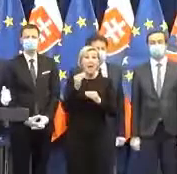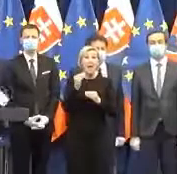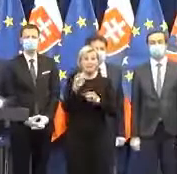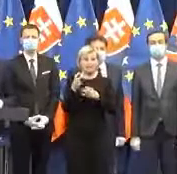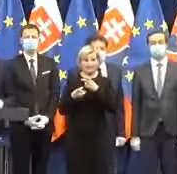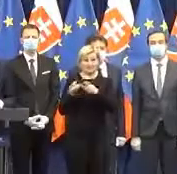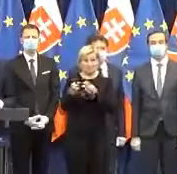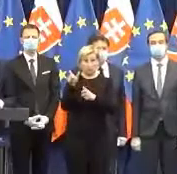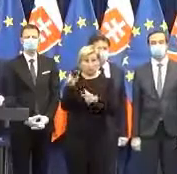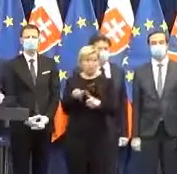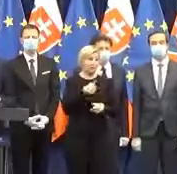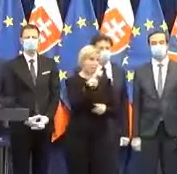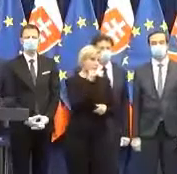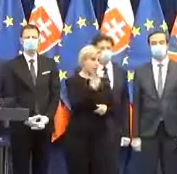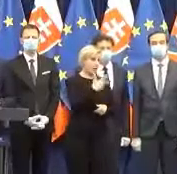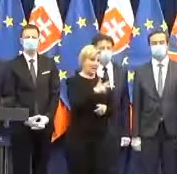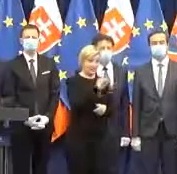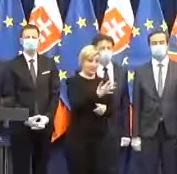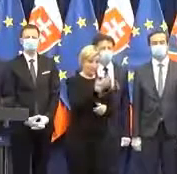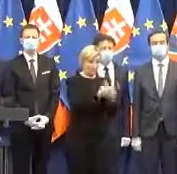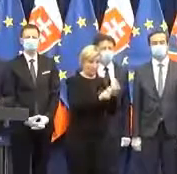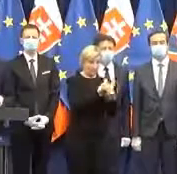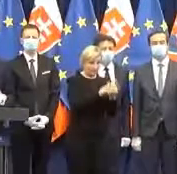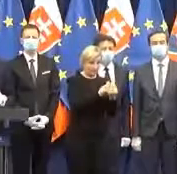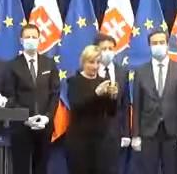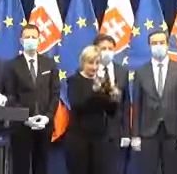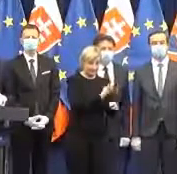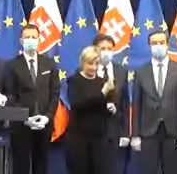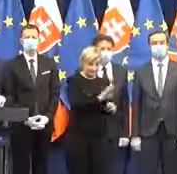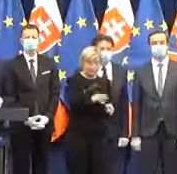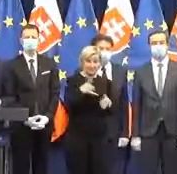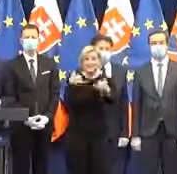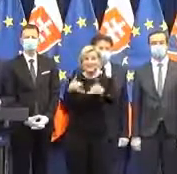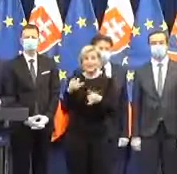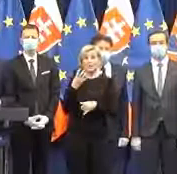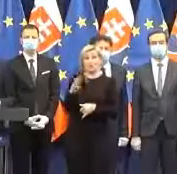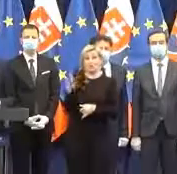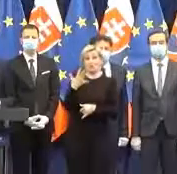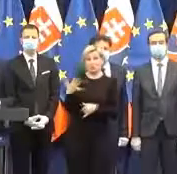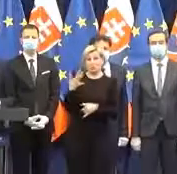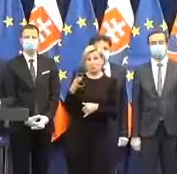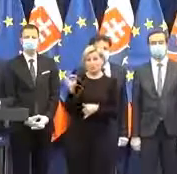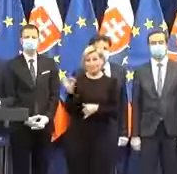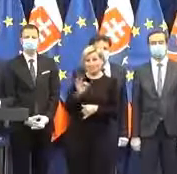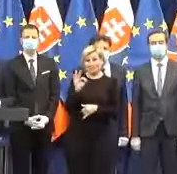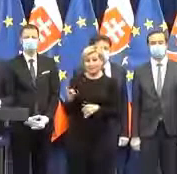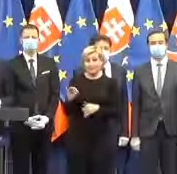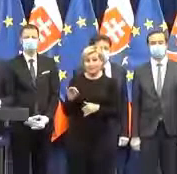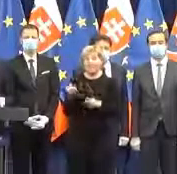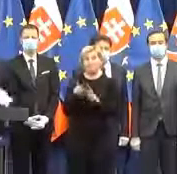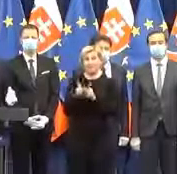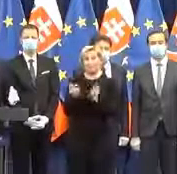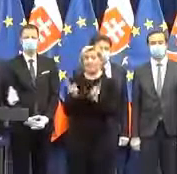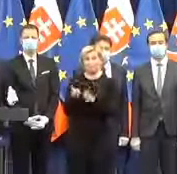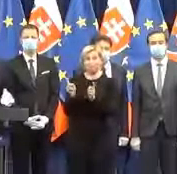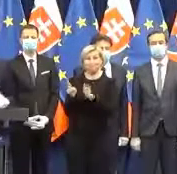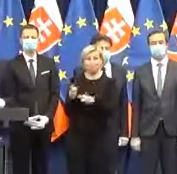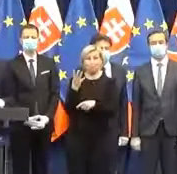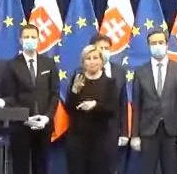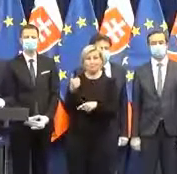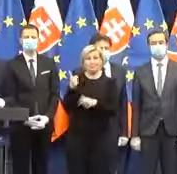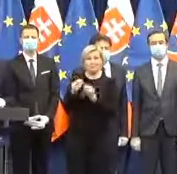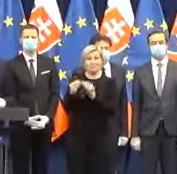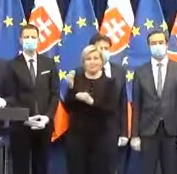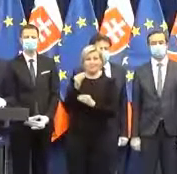testovaných približne včera, dnes 450. Aj výrazný nárast pozitívne testovaných. Čiže zrejme naozaj